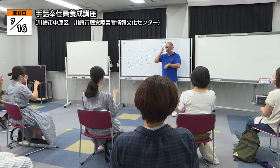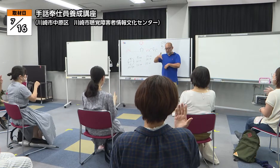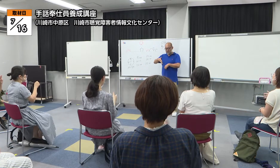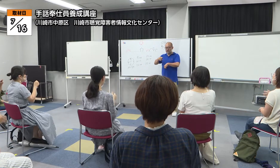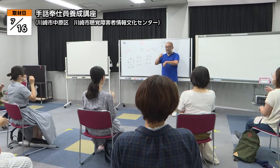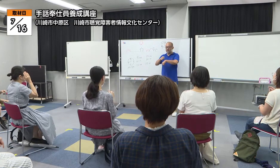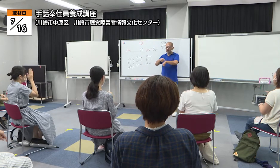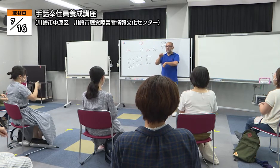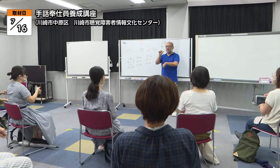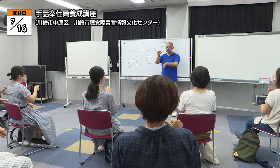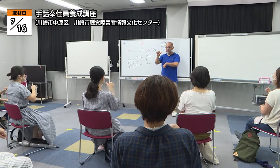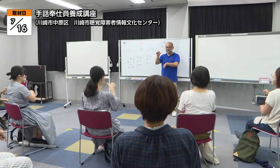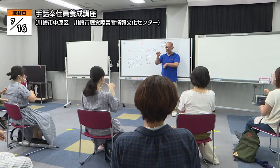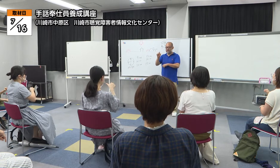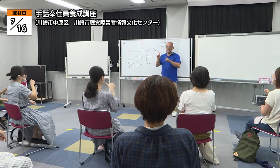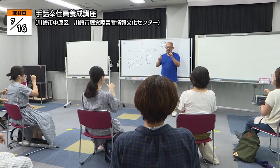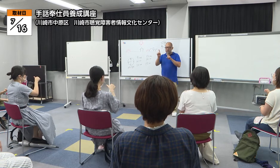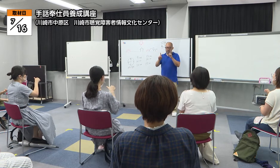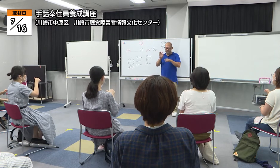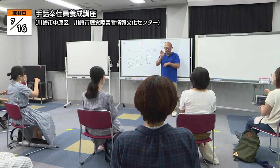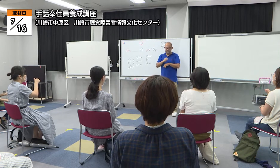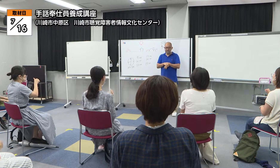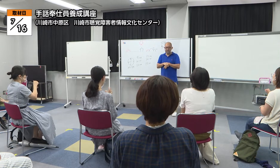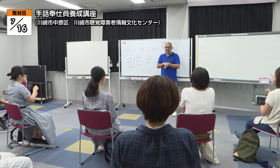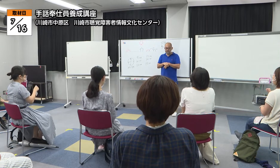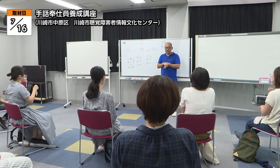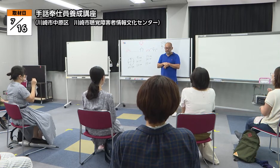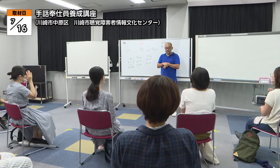支援する事業も行われています。